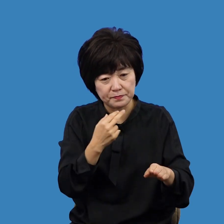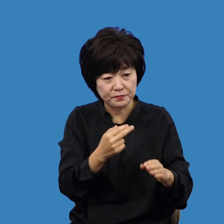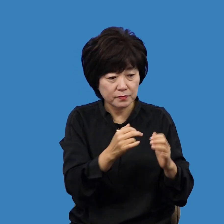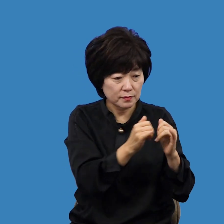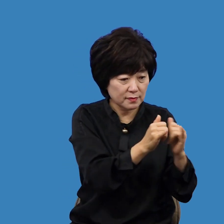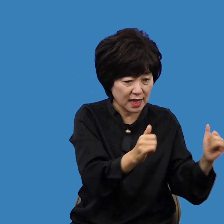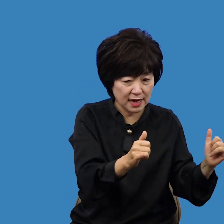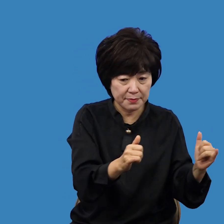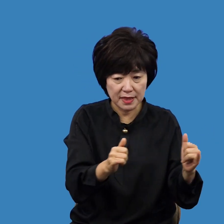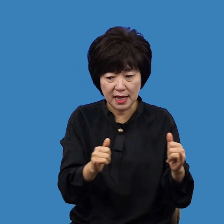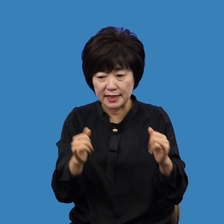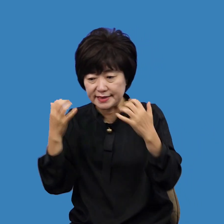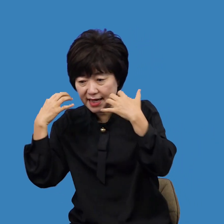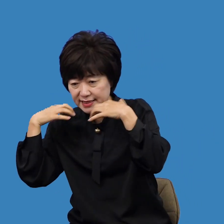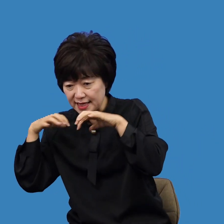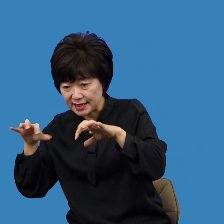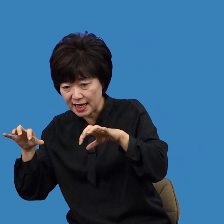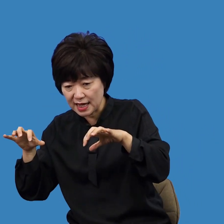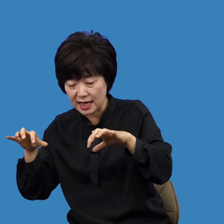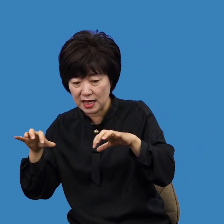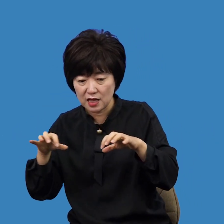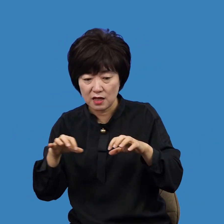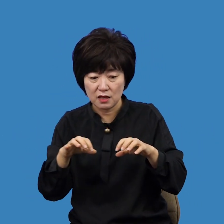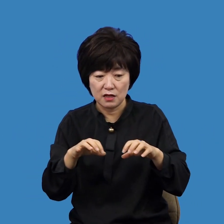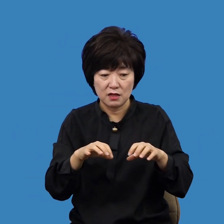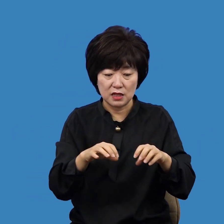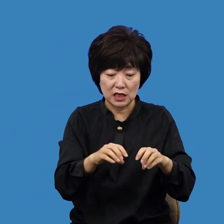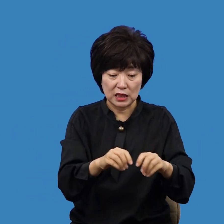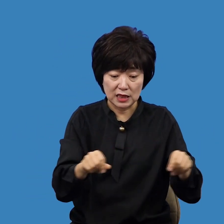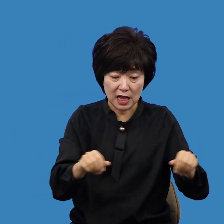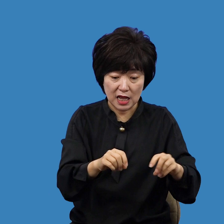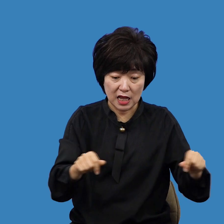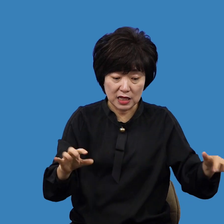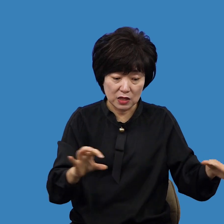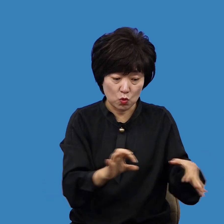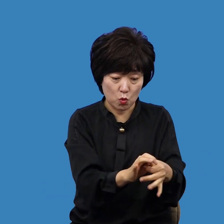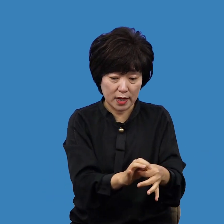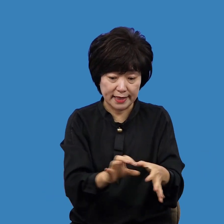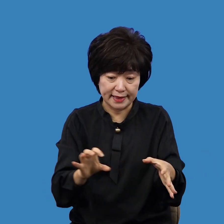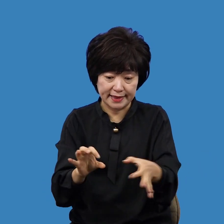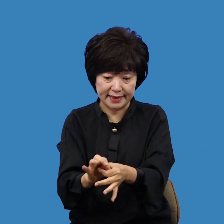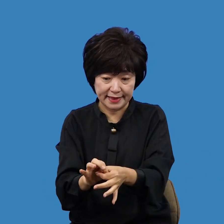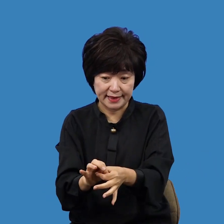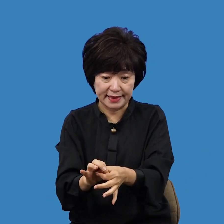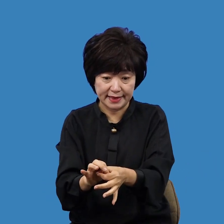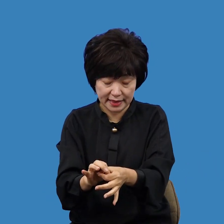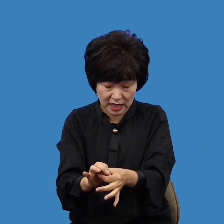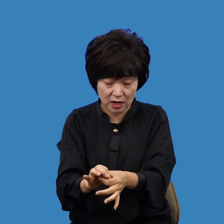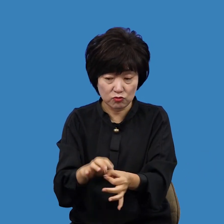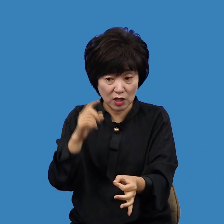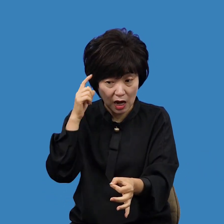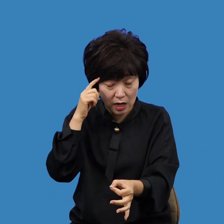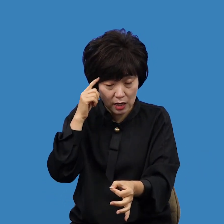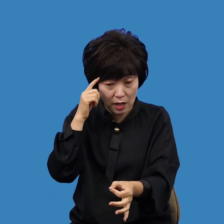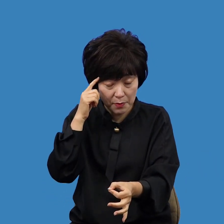사람이나 사자나 똑같이 이 땅의 물질들로 구성되어 있는 이 생태계의 일부야. 이렇게